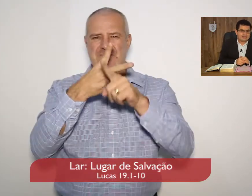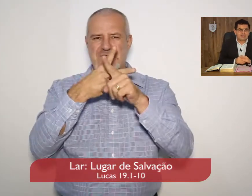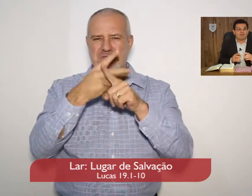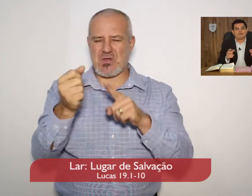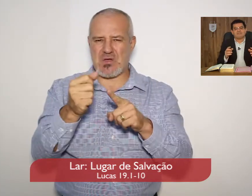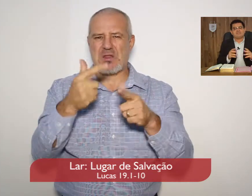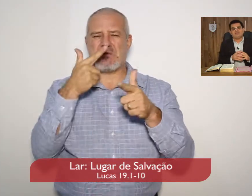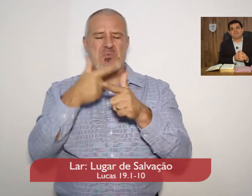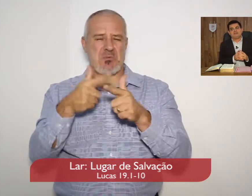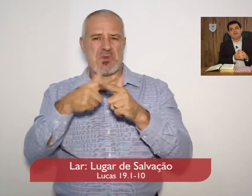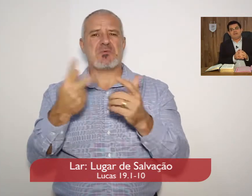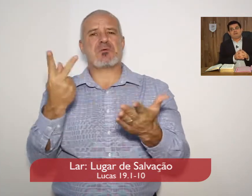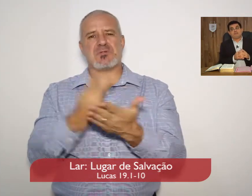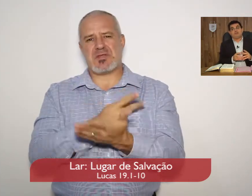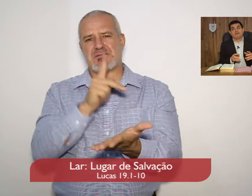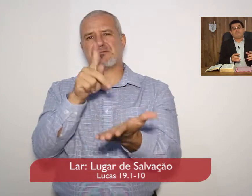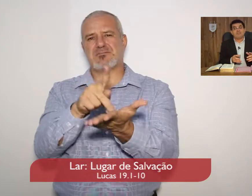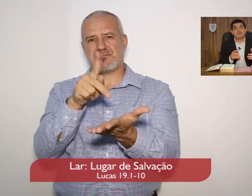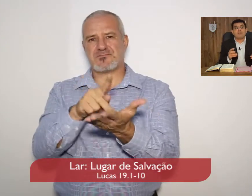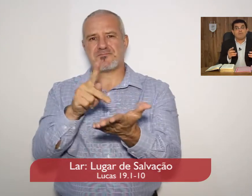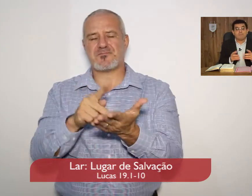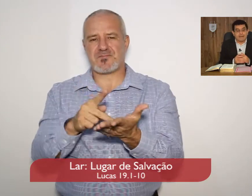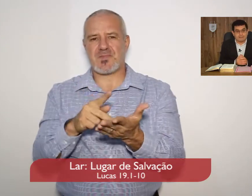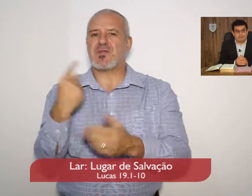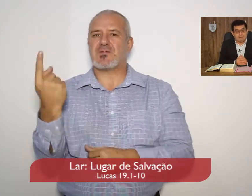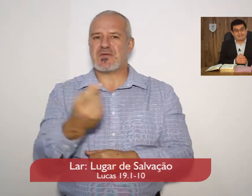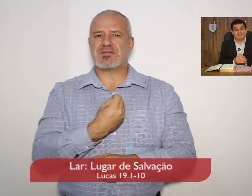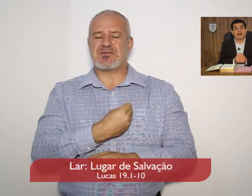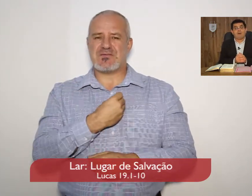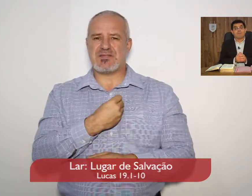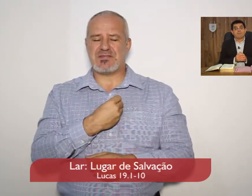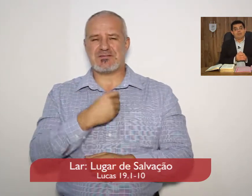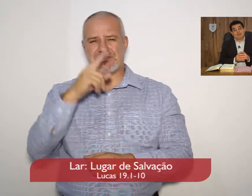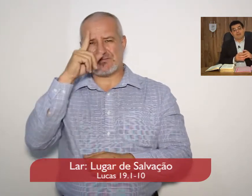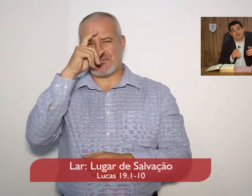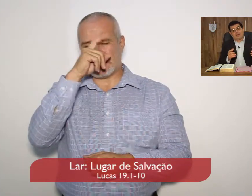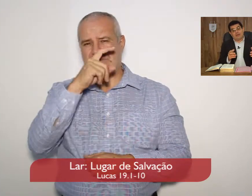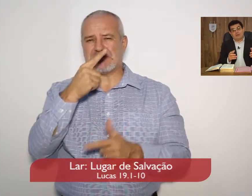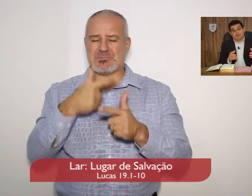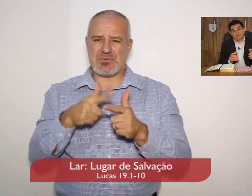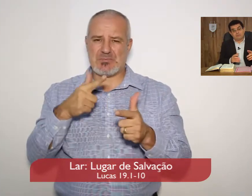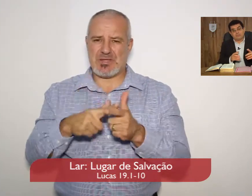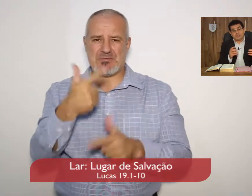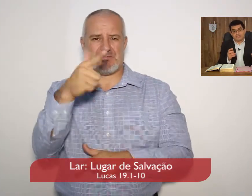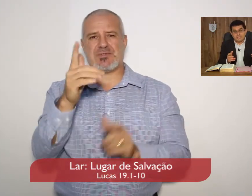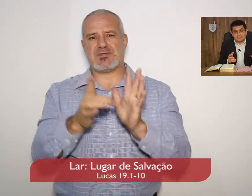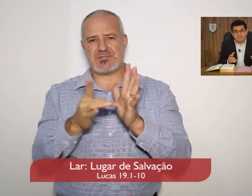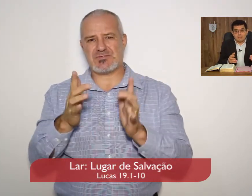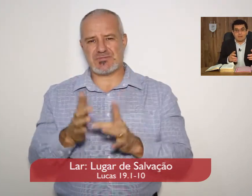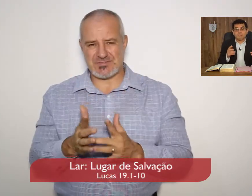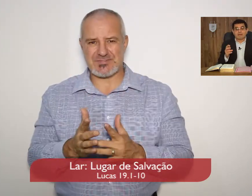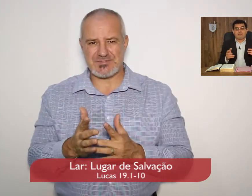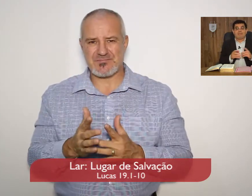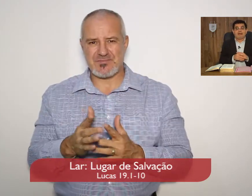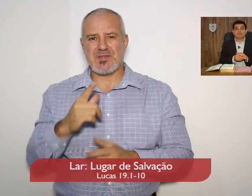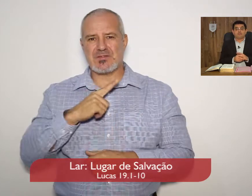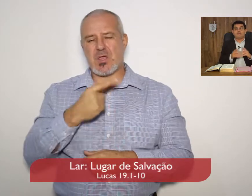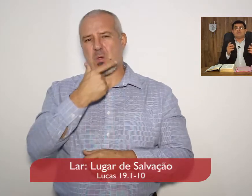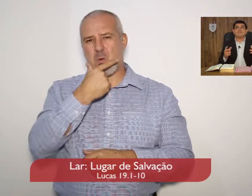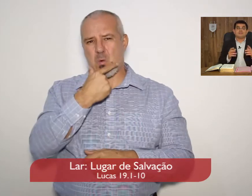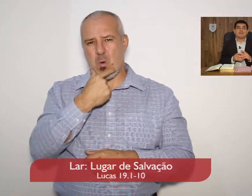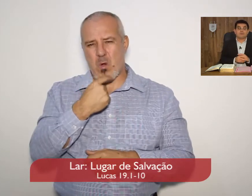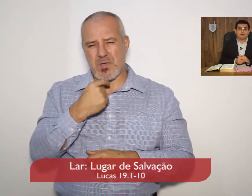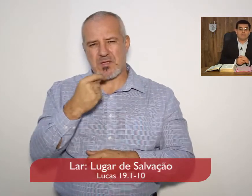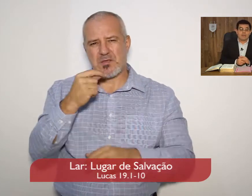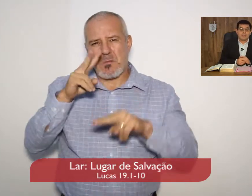vida. Sempre a nossa vida vai ser uma vida incompleta. Pascal, ele era um cientista, um matemático,